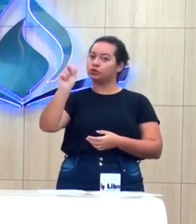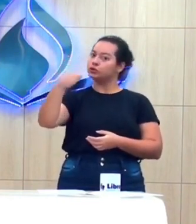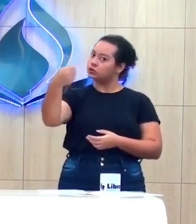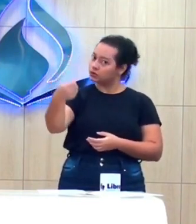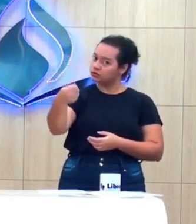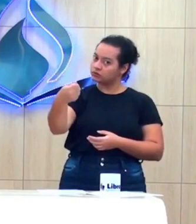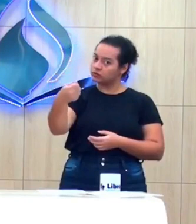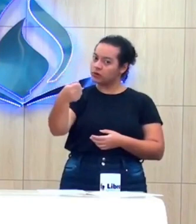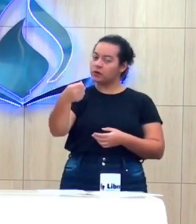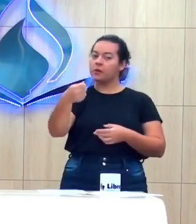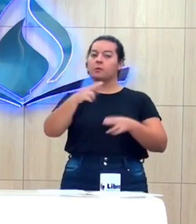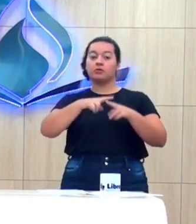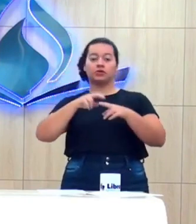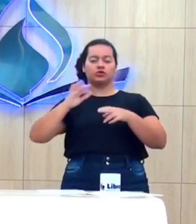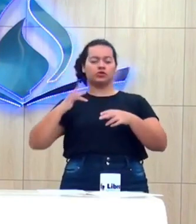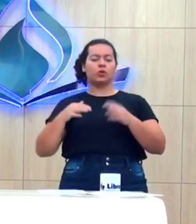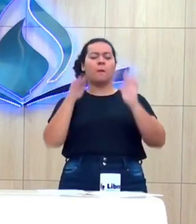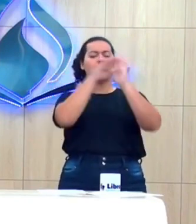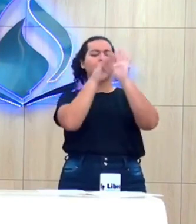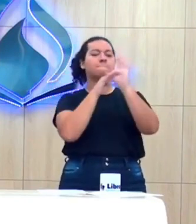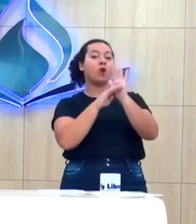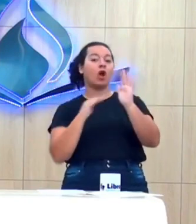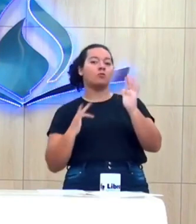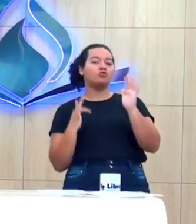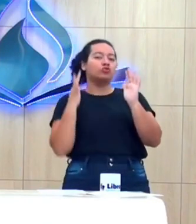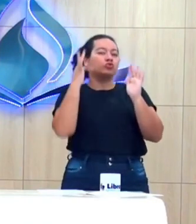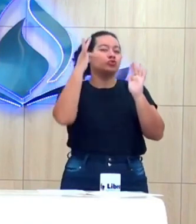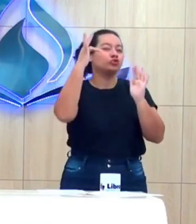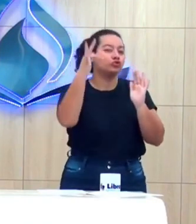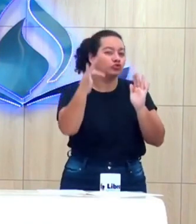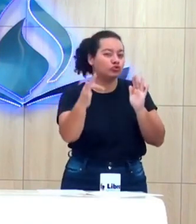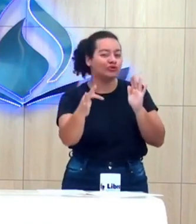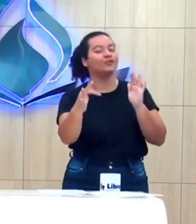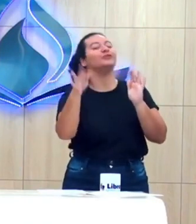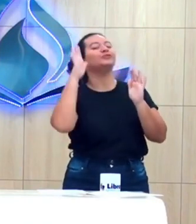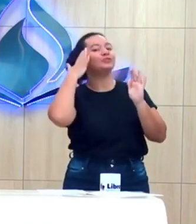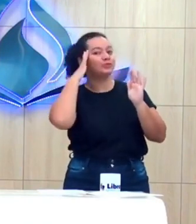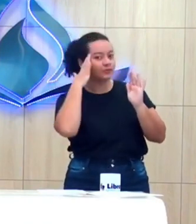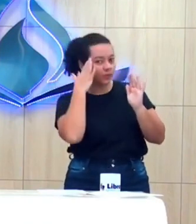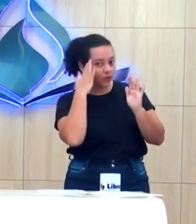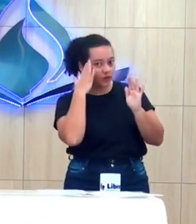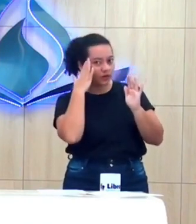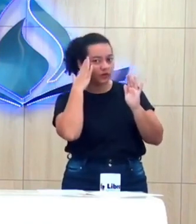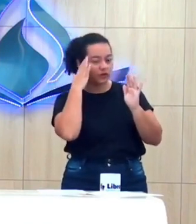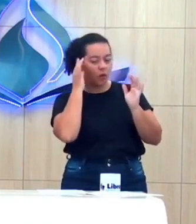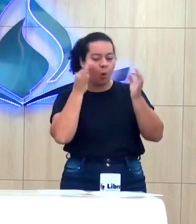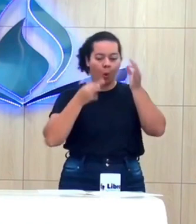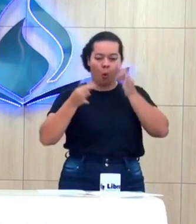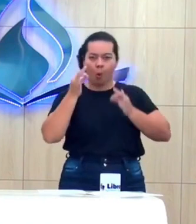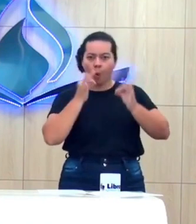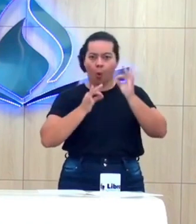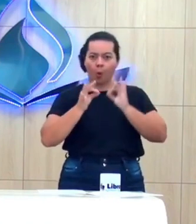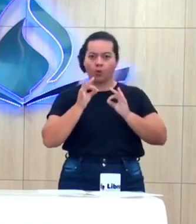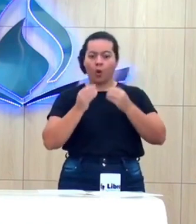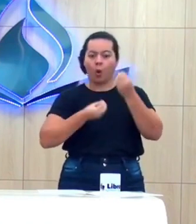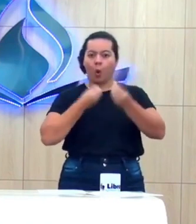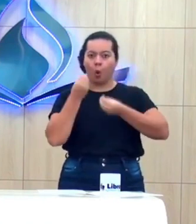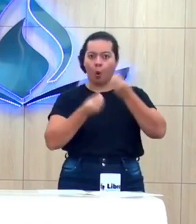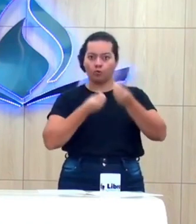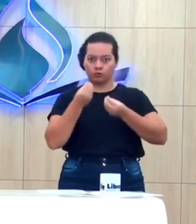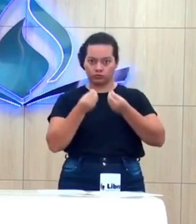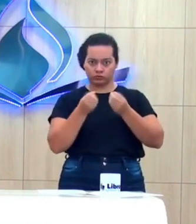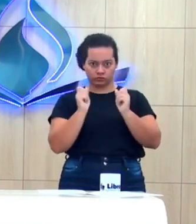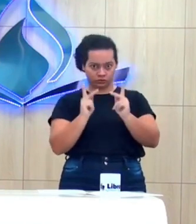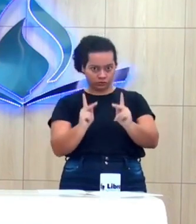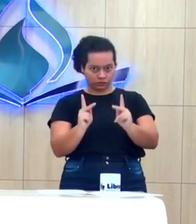em outros programas, explicando direitinho essa questão dos parâmetros da Libras.